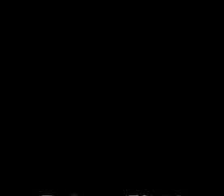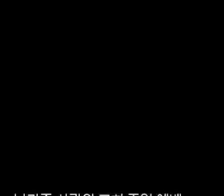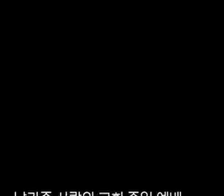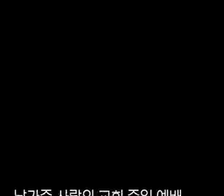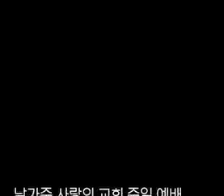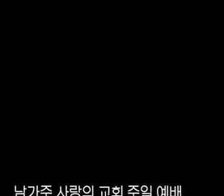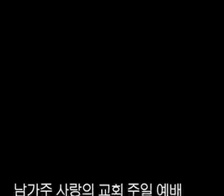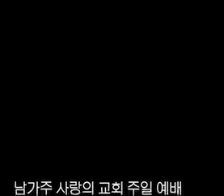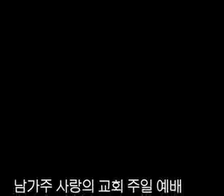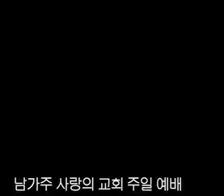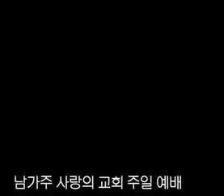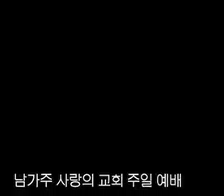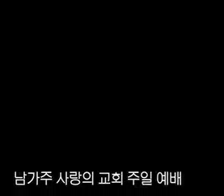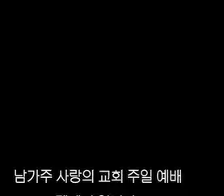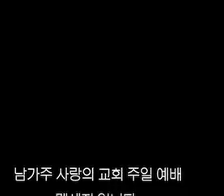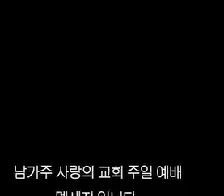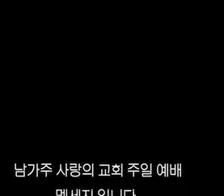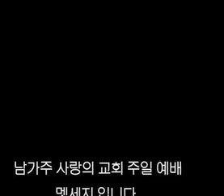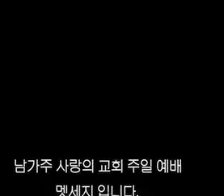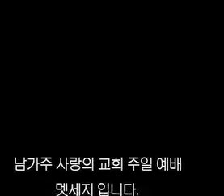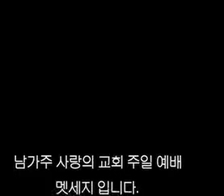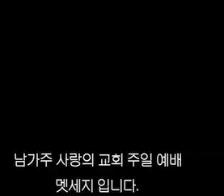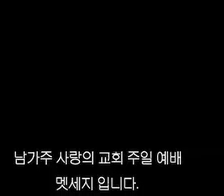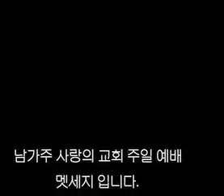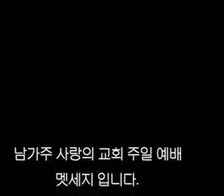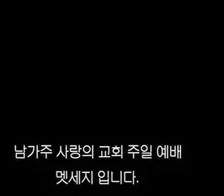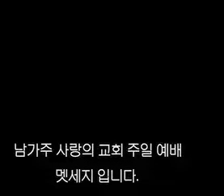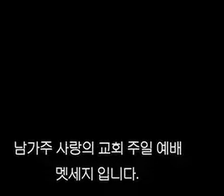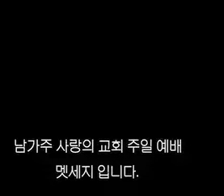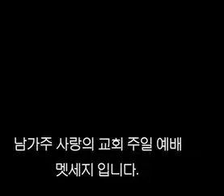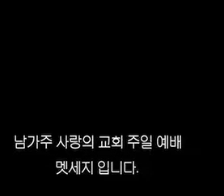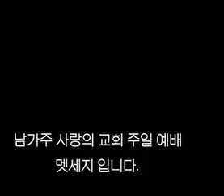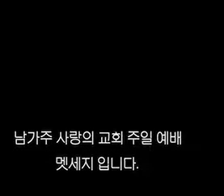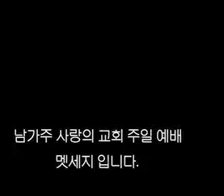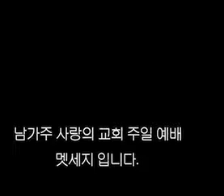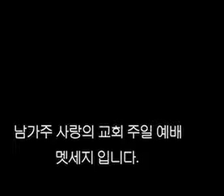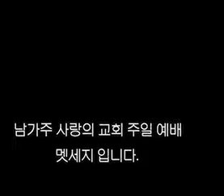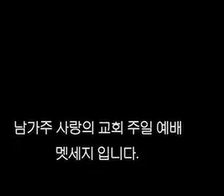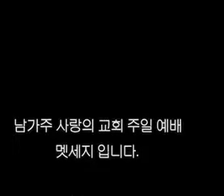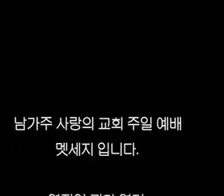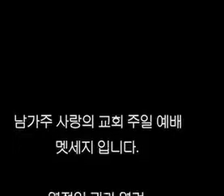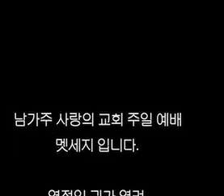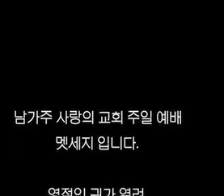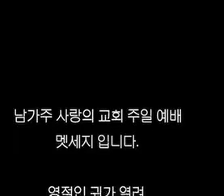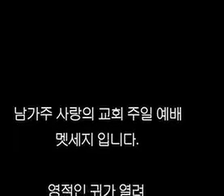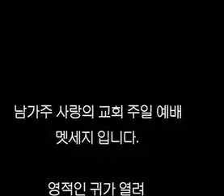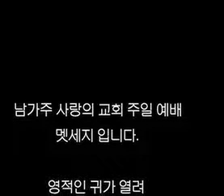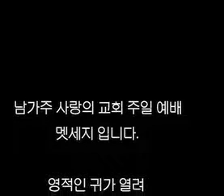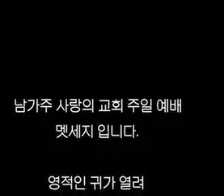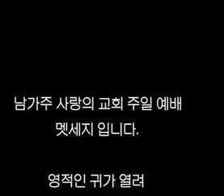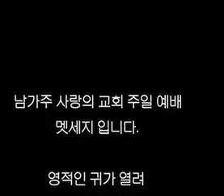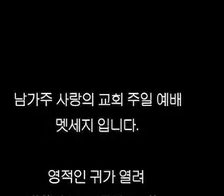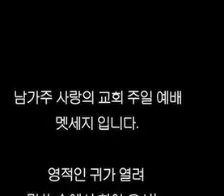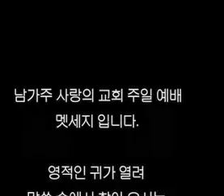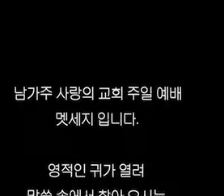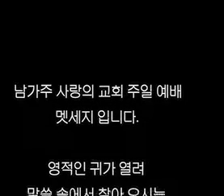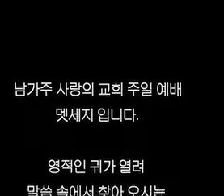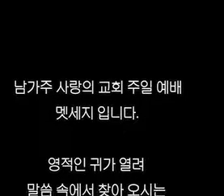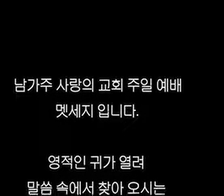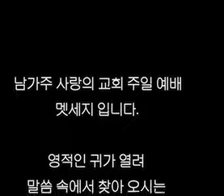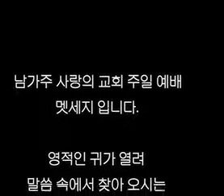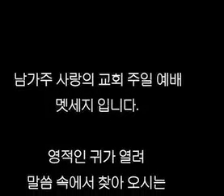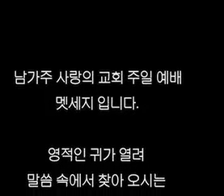남가주 사랑의 교회 주일 예배 메시지입니다. 영적인 귀가 열려 말씀